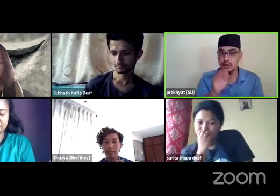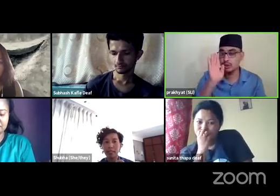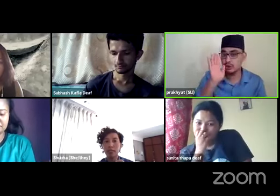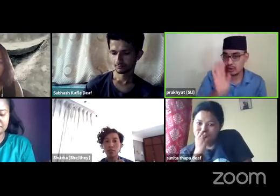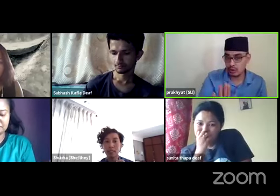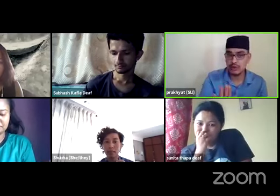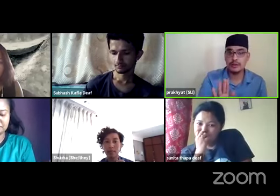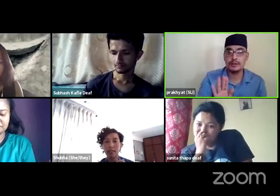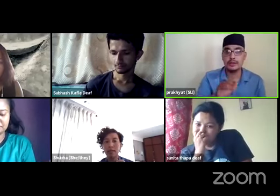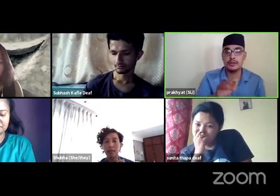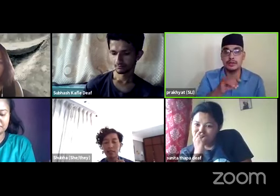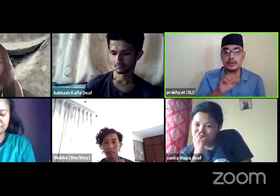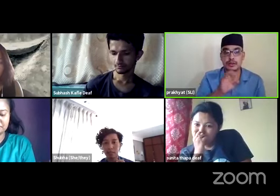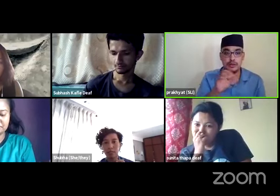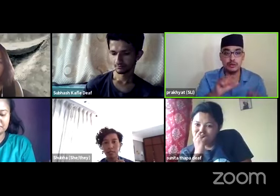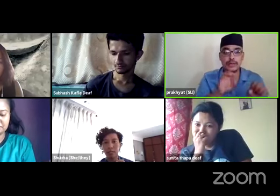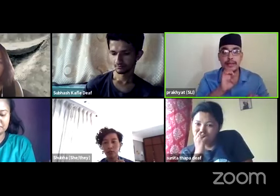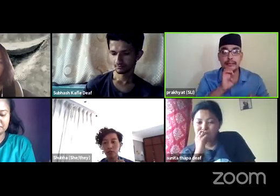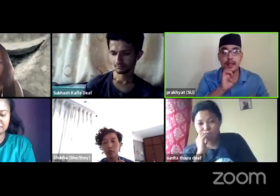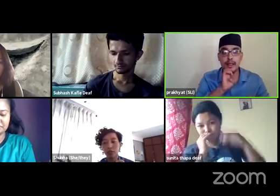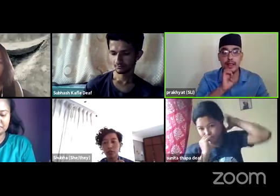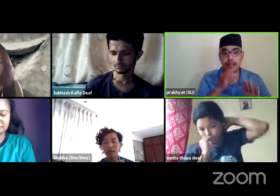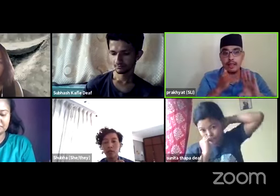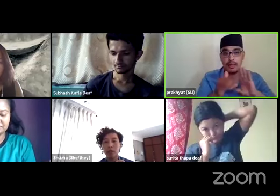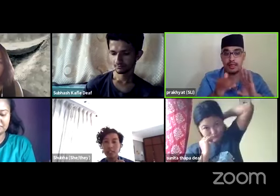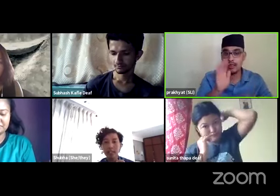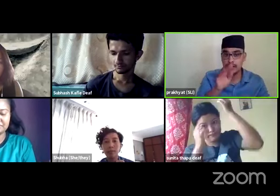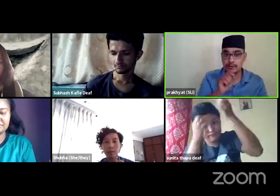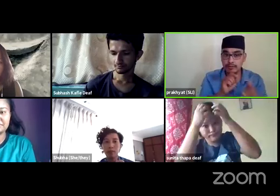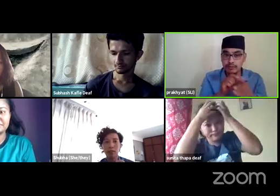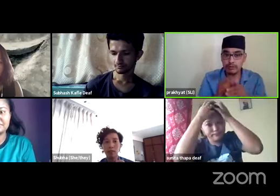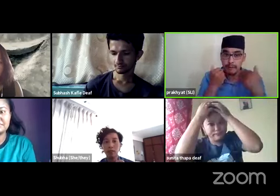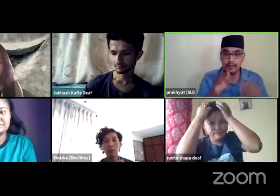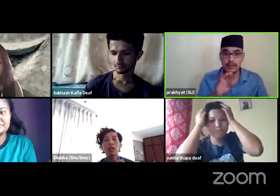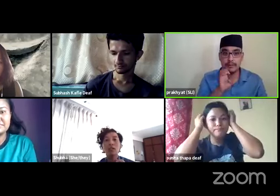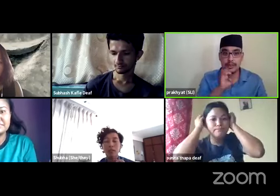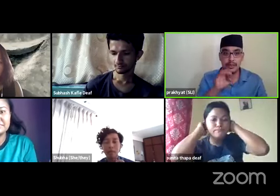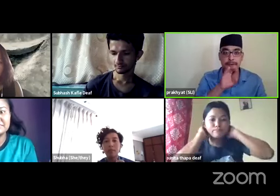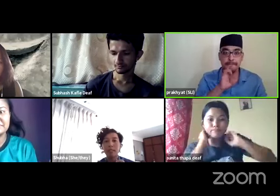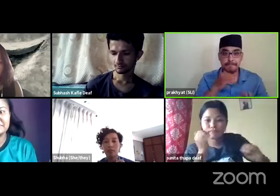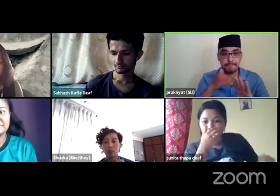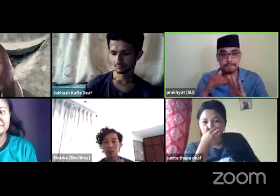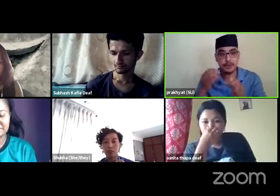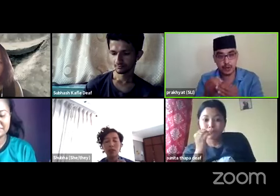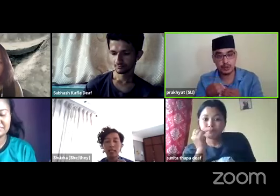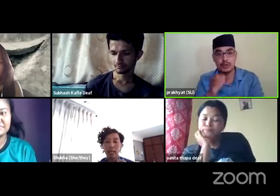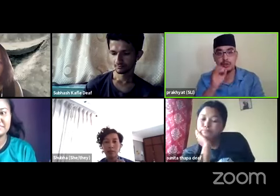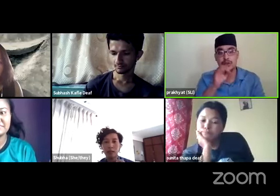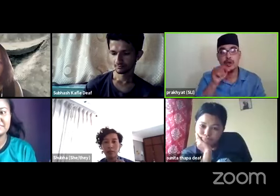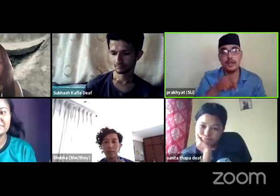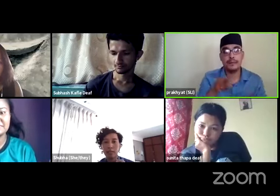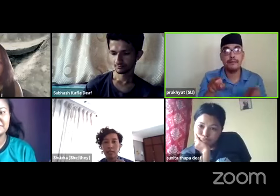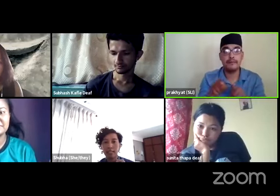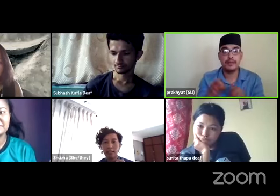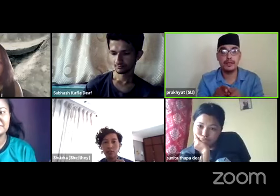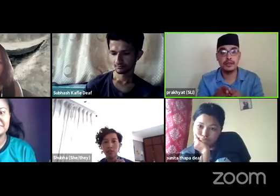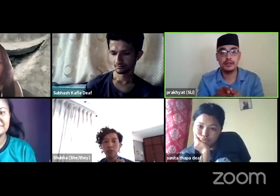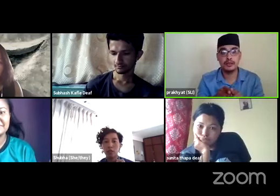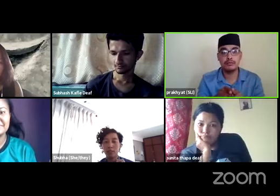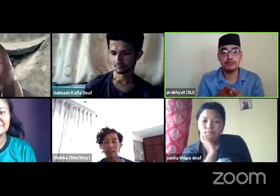तपाईँहरूलाई हामीले जुन इमेलबाट हामीले इन्भिटेसन पठाएको हो यो तयार भएछ त्यही इमेलमा पठाउँछौँ, तर हामीलाई पनि लेख्न सक्नुहुन्छ। अहिले हामी हाम्रो त्यही इमेल